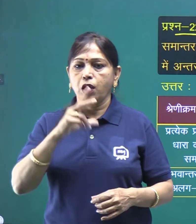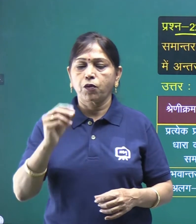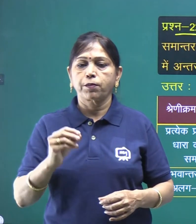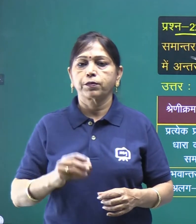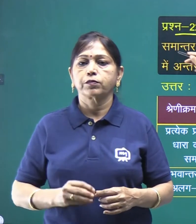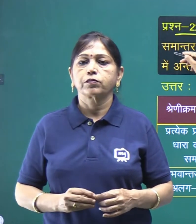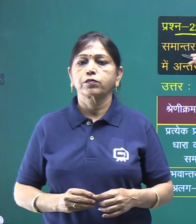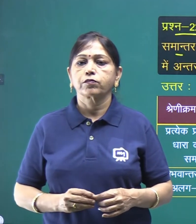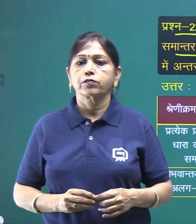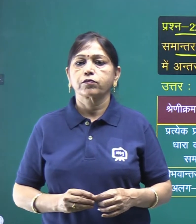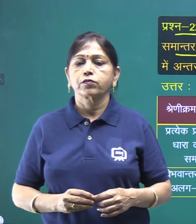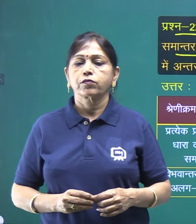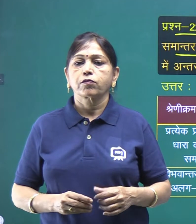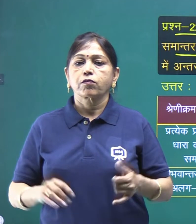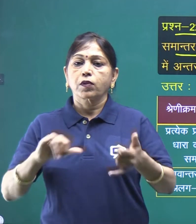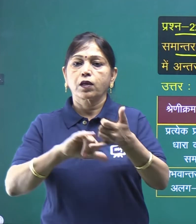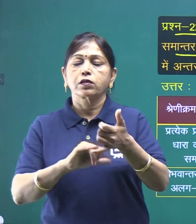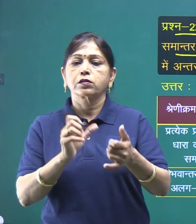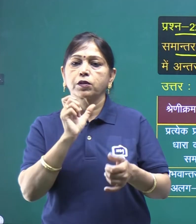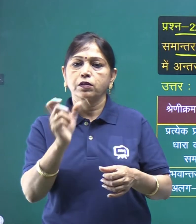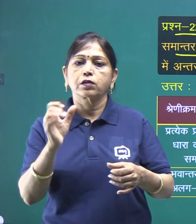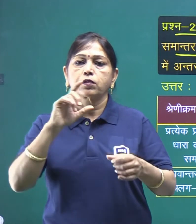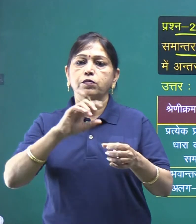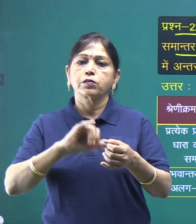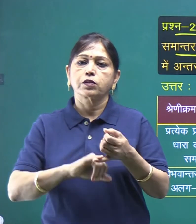एवं समांतर क्रम संयोजन